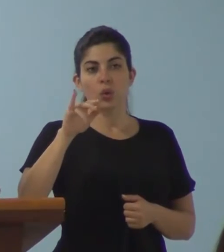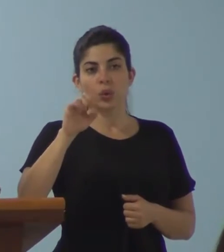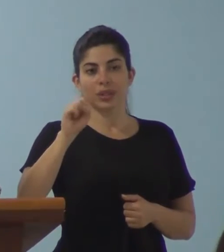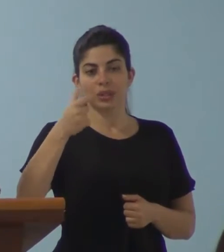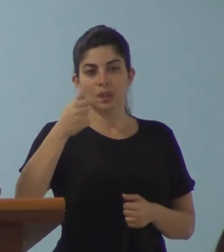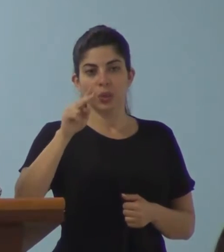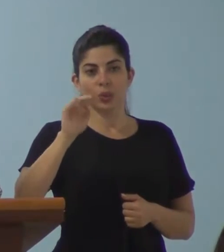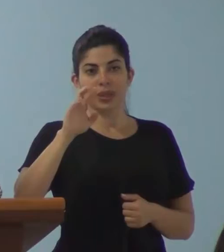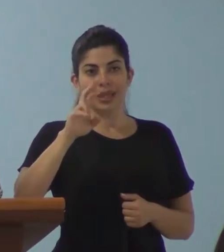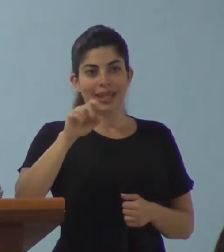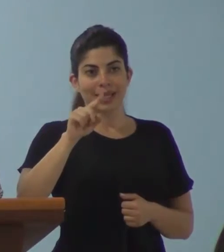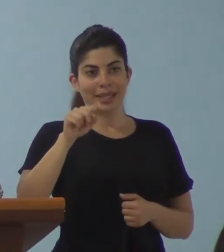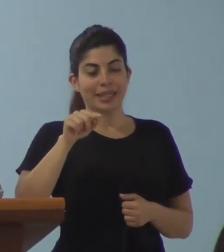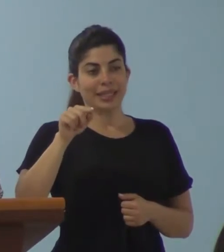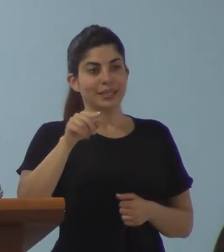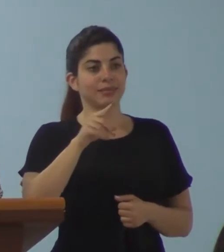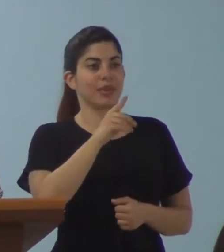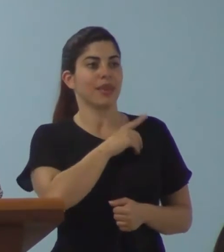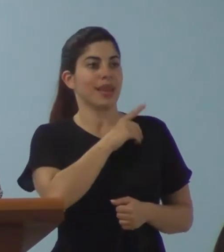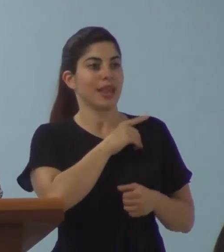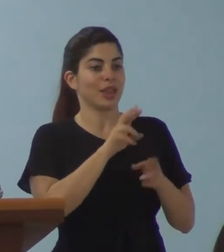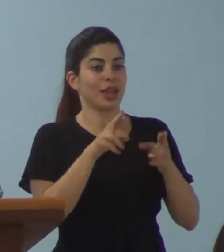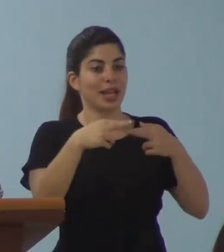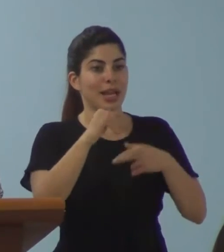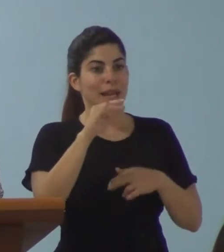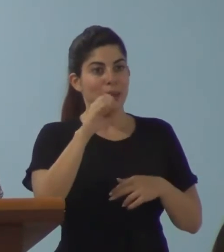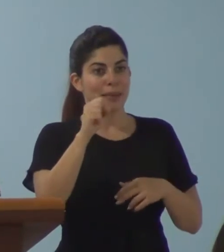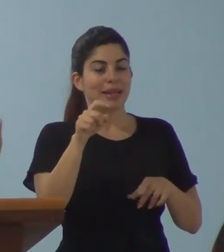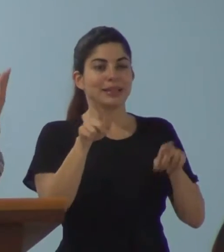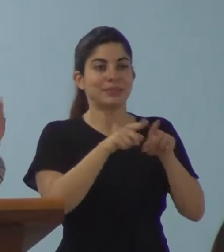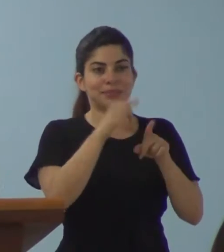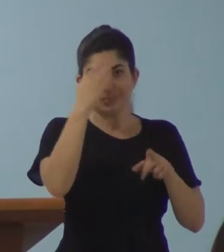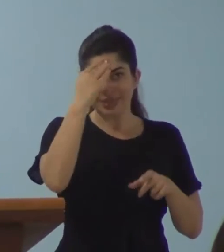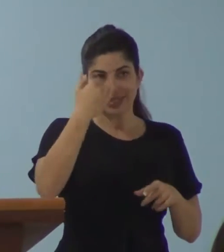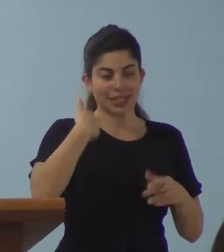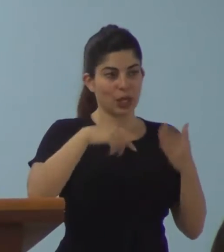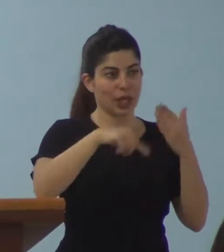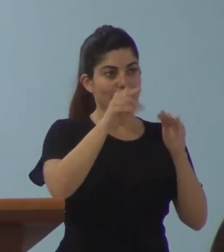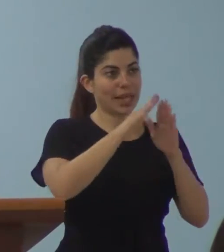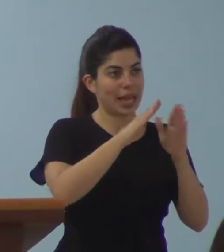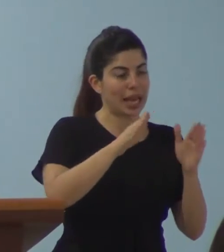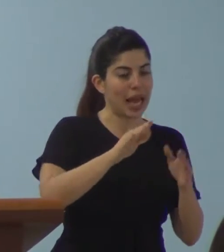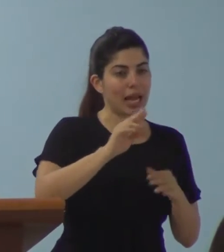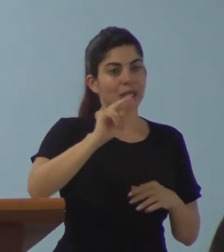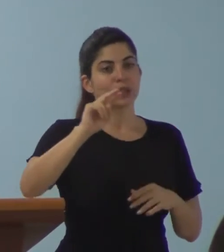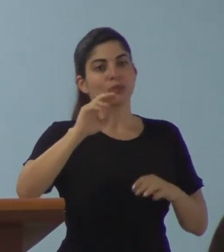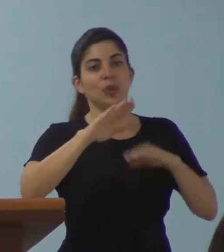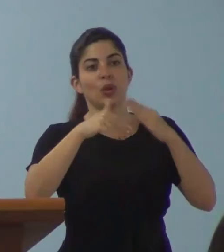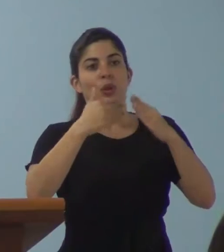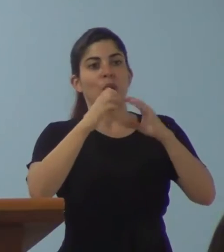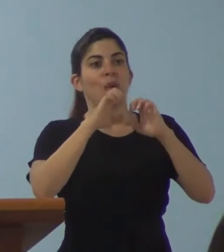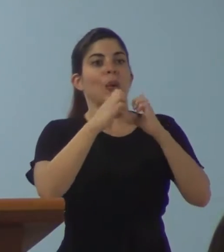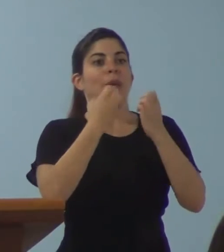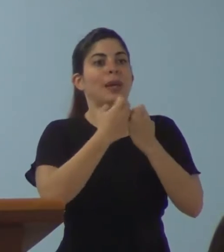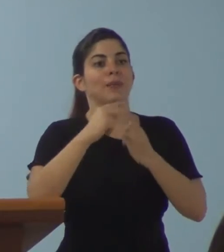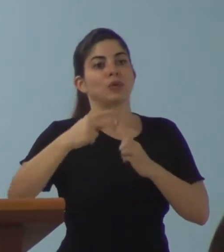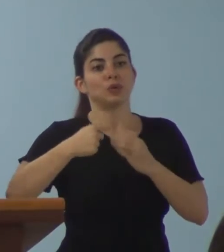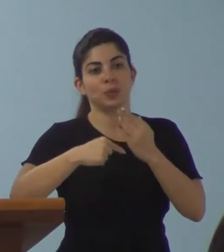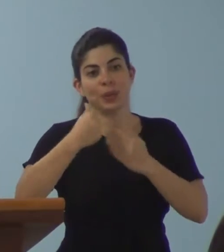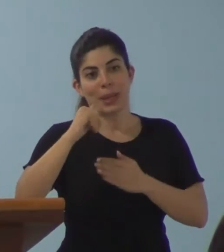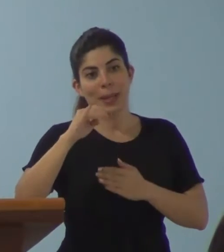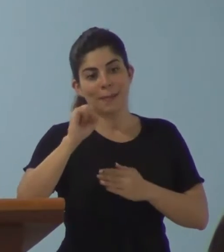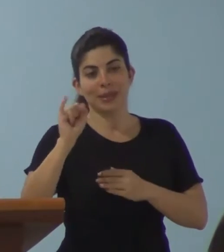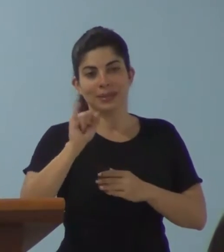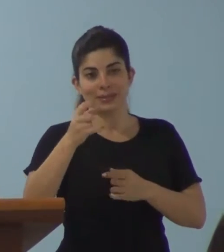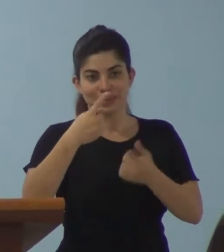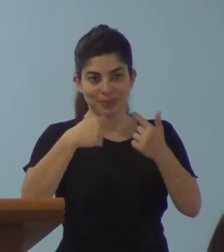director regional de IMAS. Y aprovecho para saludar al señor gerente general y al equipo de subgerentes de IMAS que nos